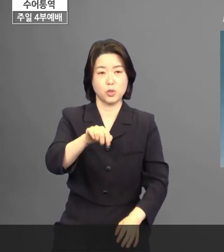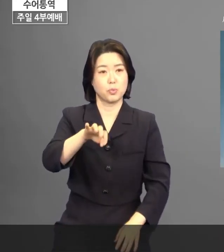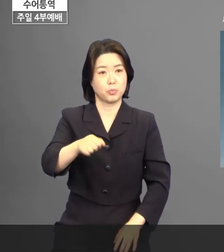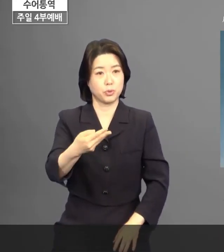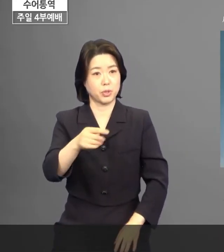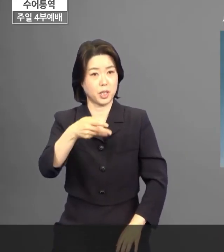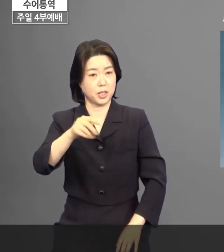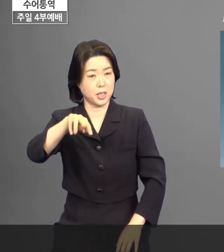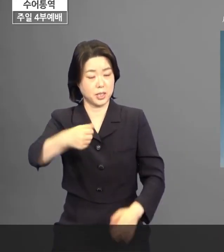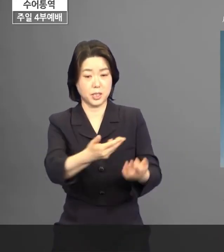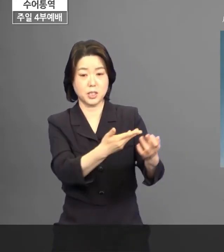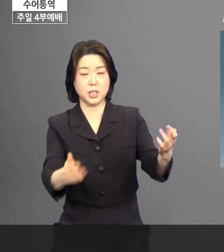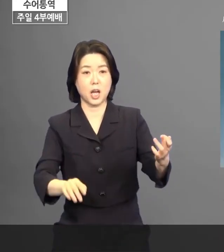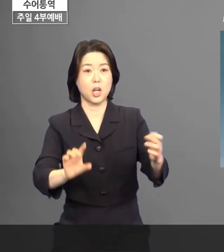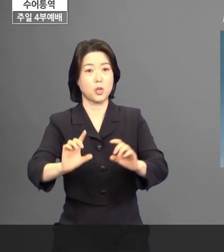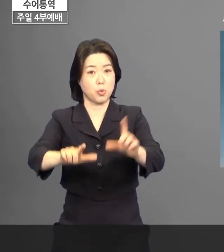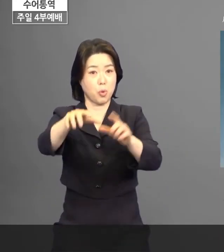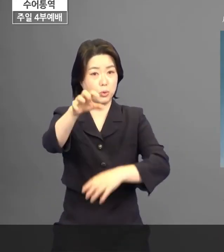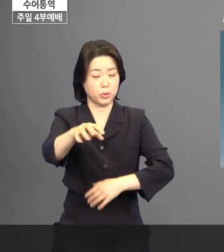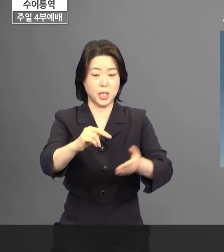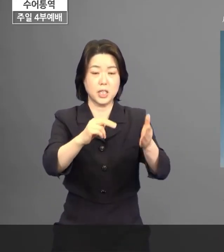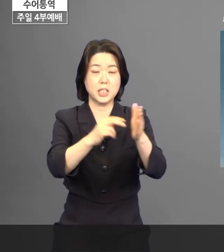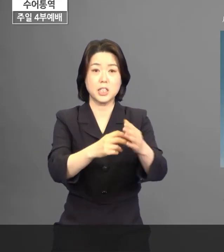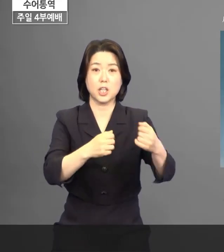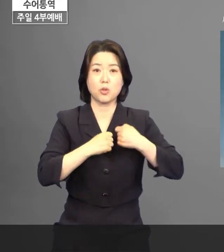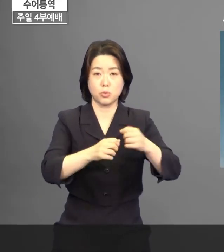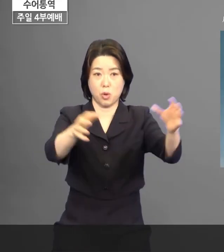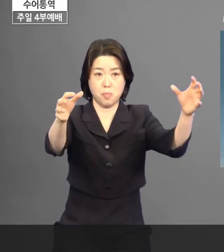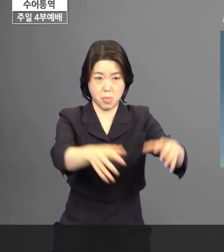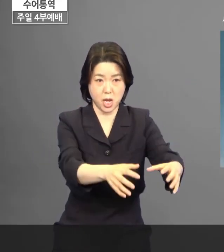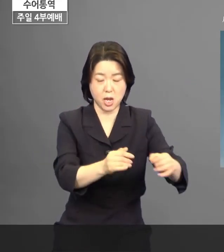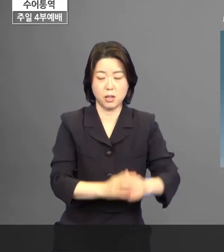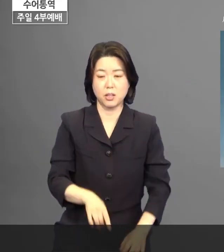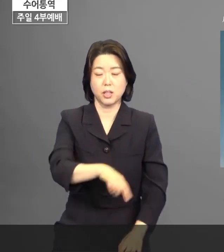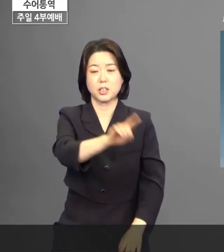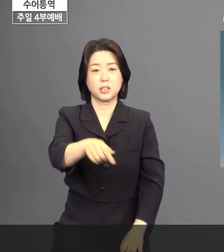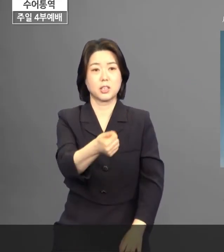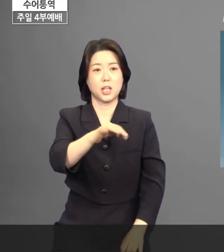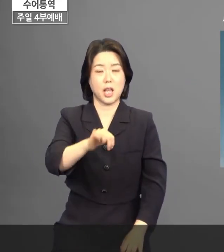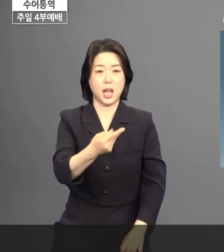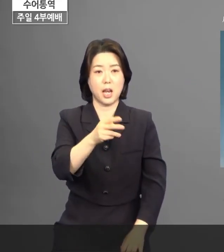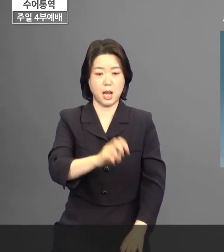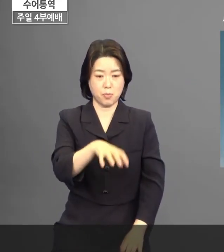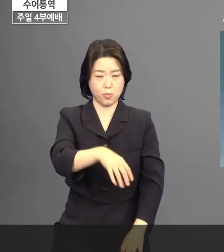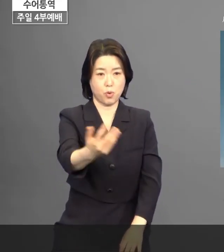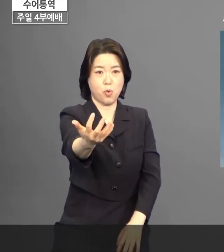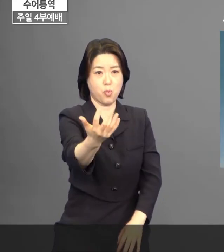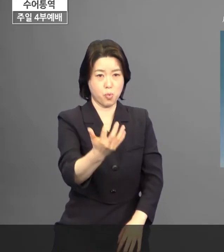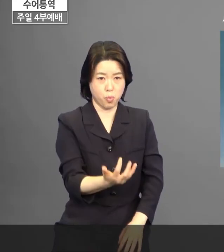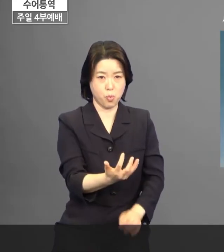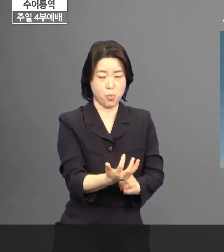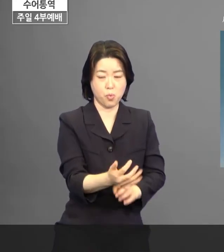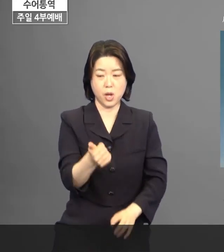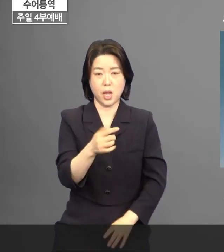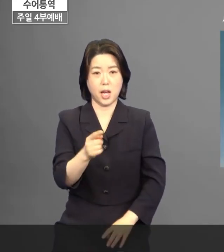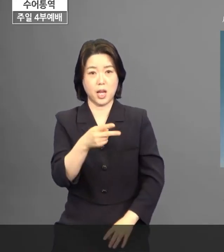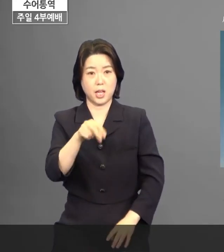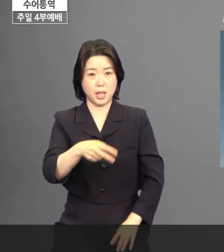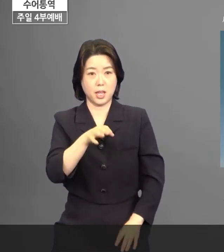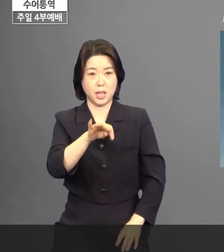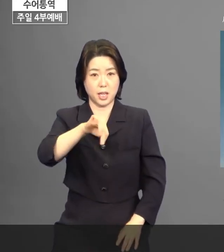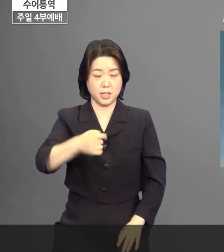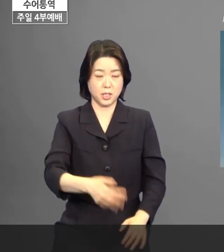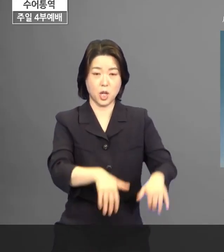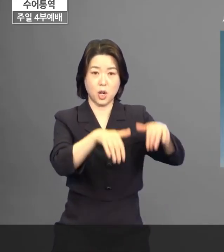동쪽에 있는 시리아 군대를 동원시켰으므로 그들이 헬람으로 왔다. 하다데셀의 부하